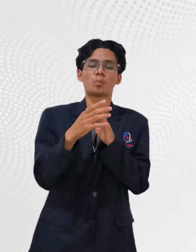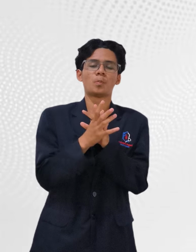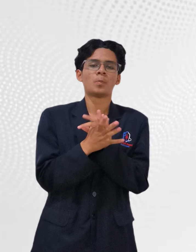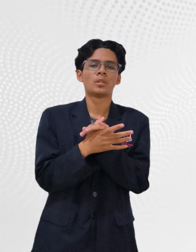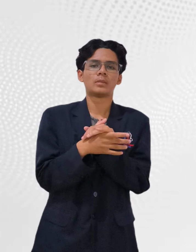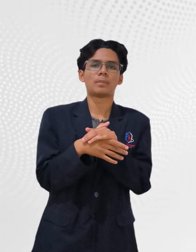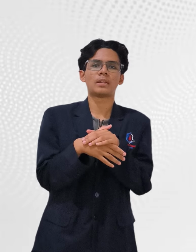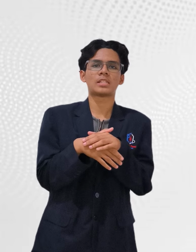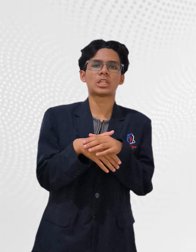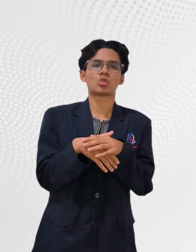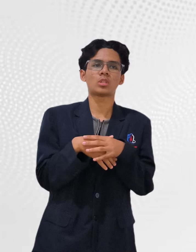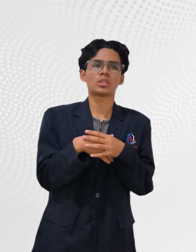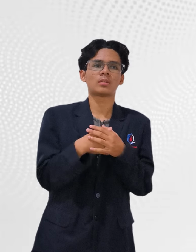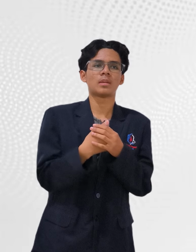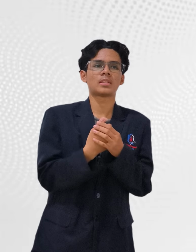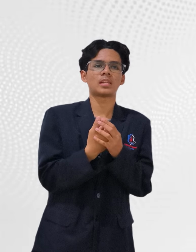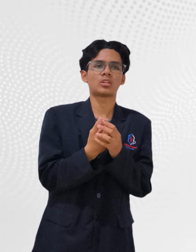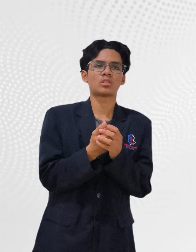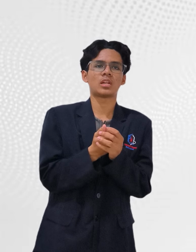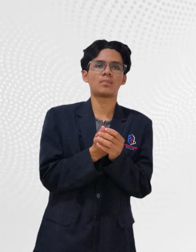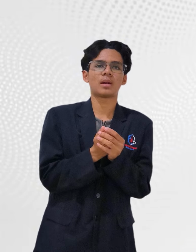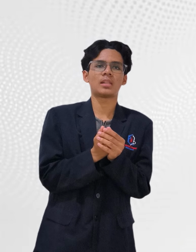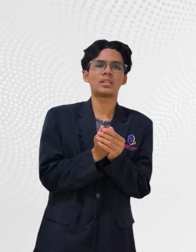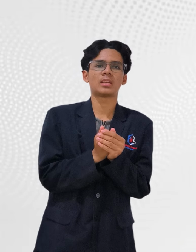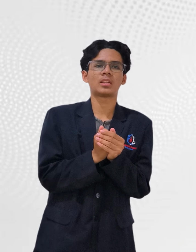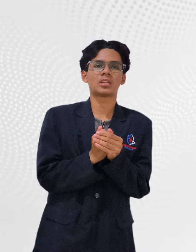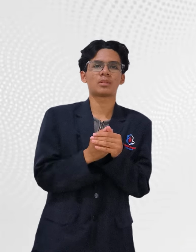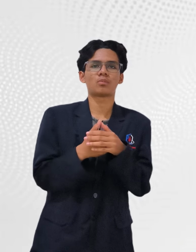setiap loop. Pada sirkuit biasanya harus